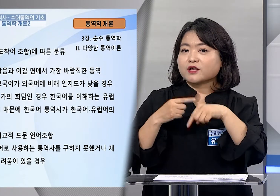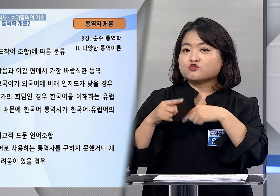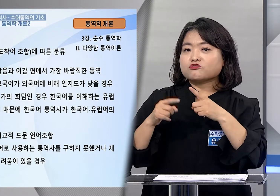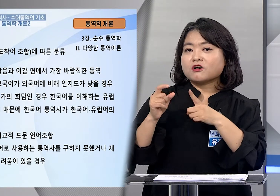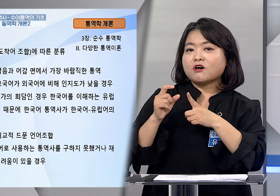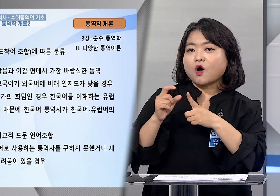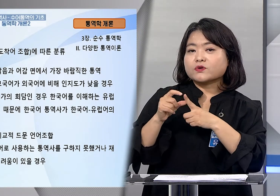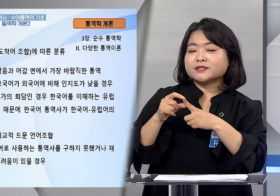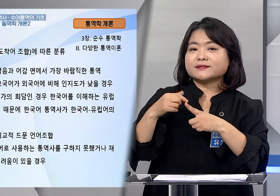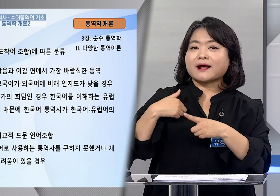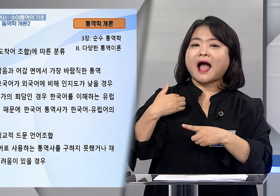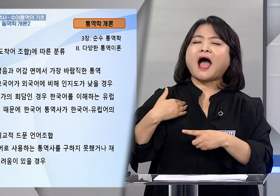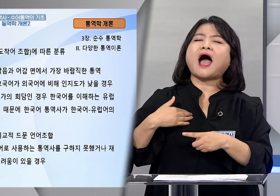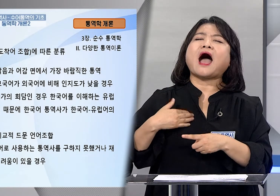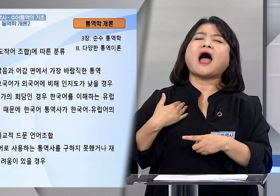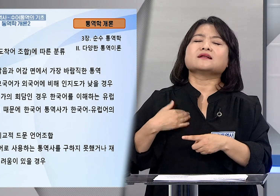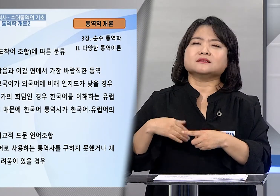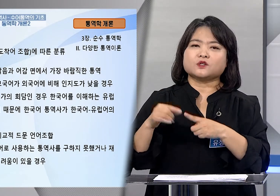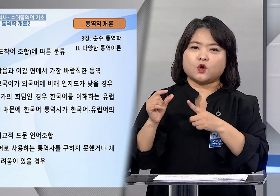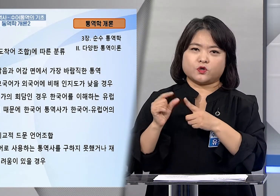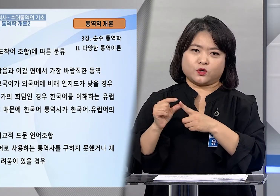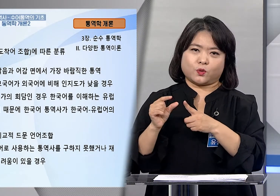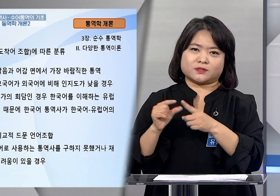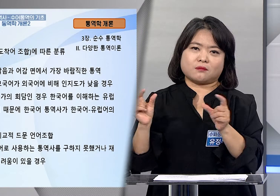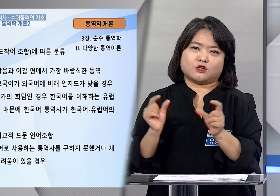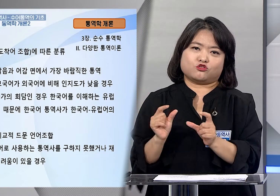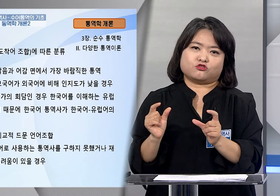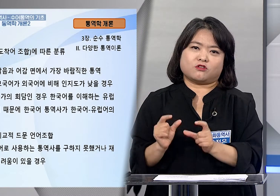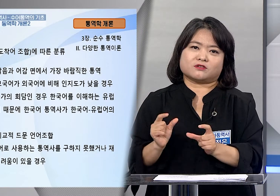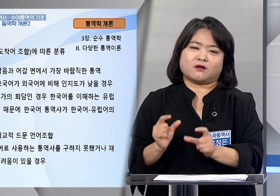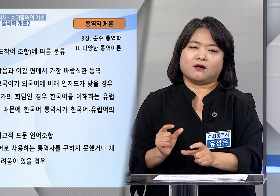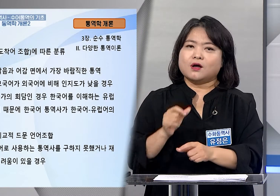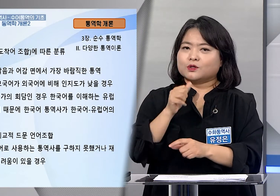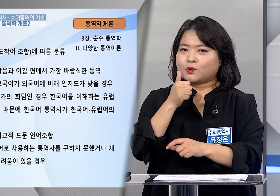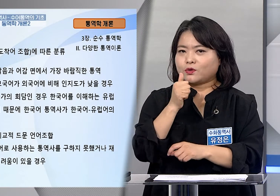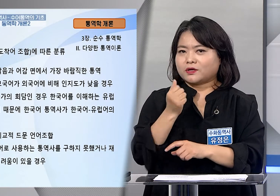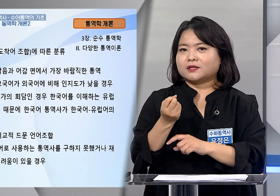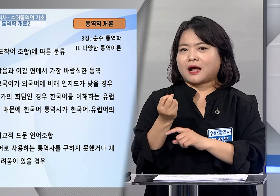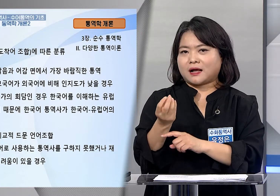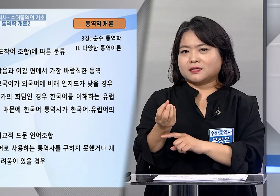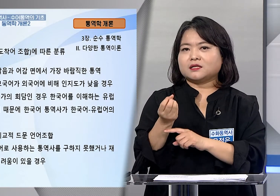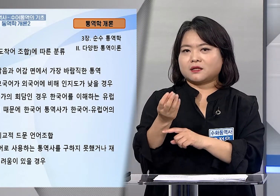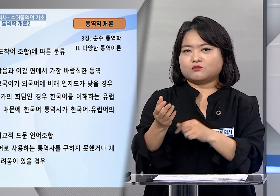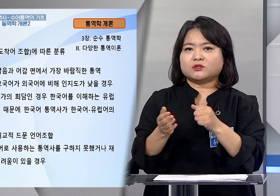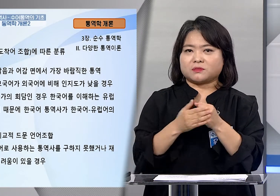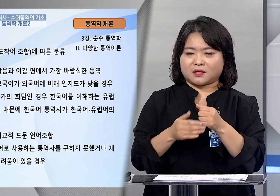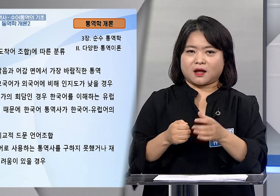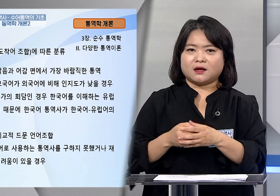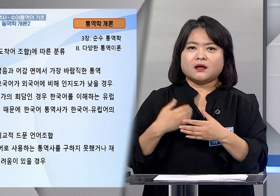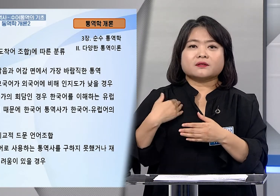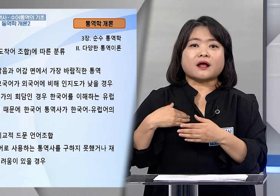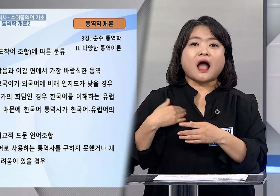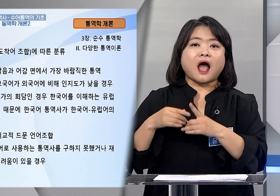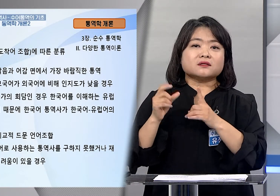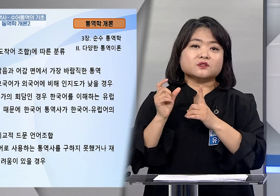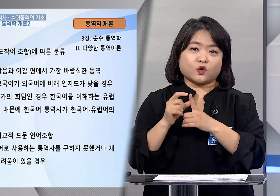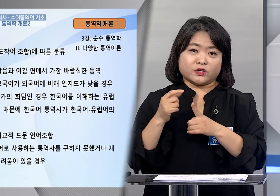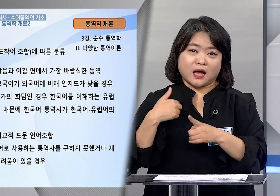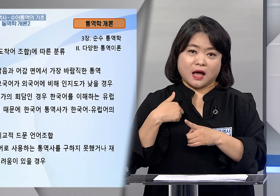수어 어휘는 내가 아는 어휘로 짜맞추어서 통역이 나가기 때문입니다. 내가 아는 어휘가